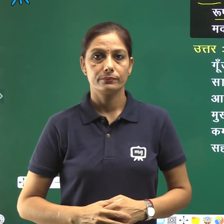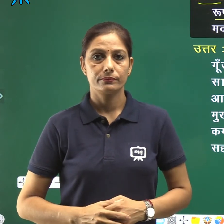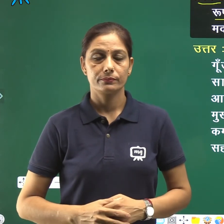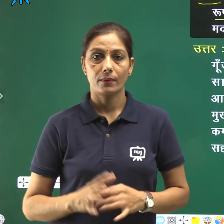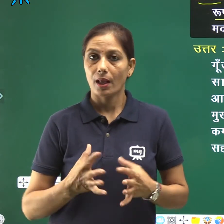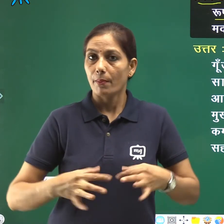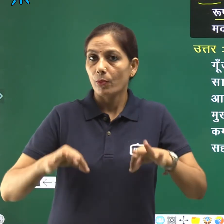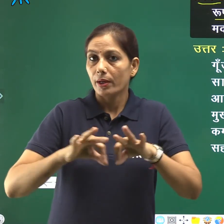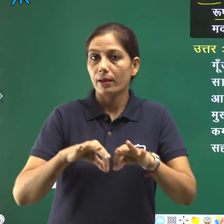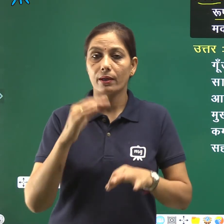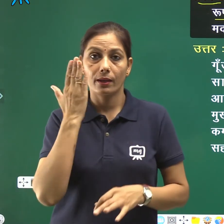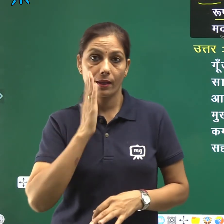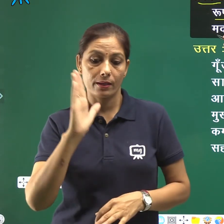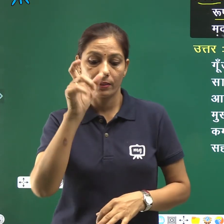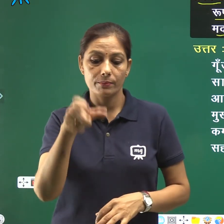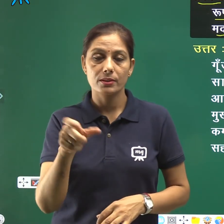मुख्य गायक की